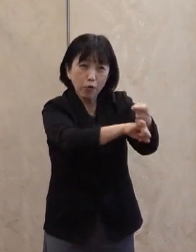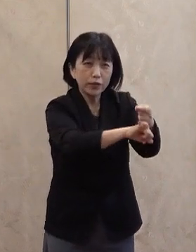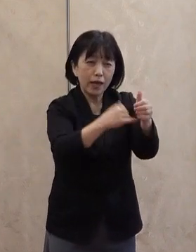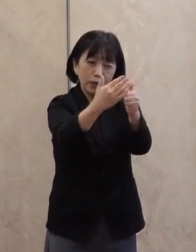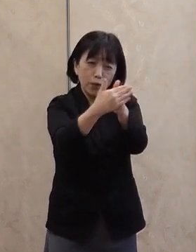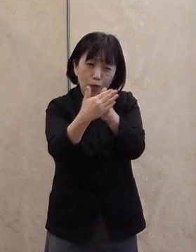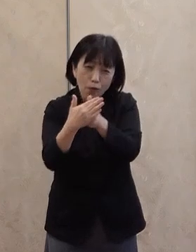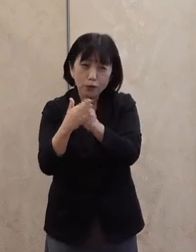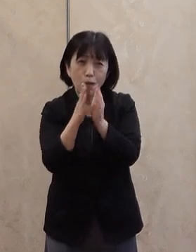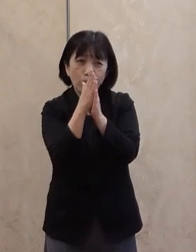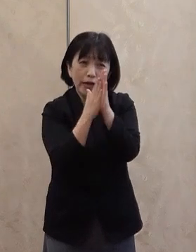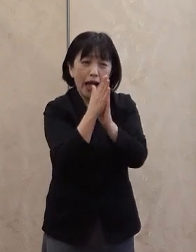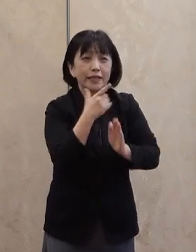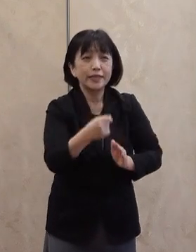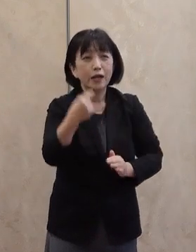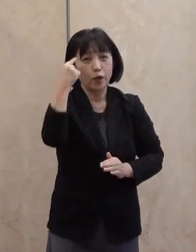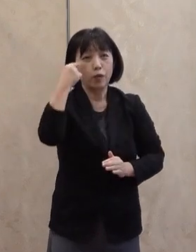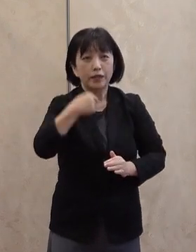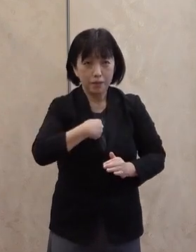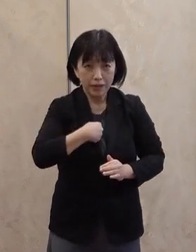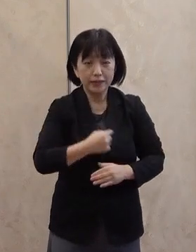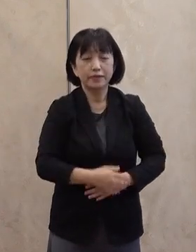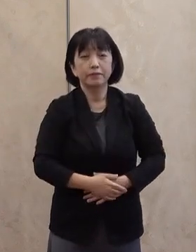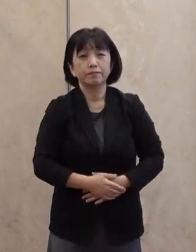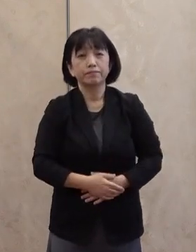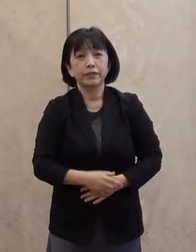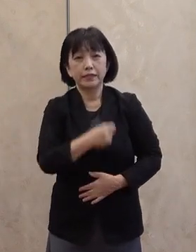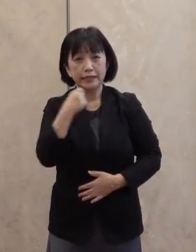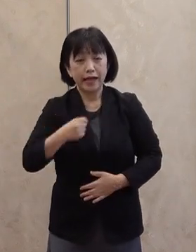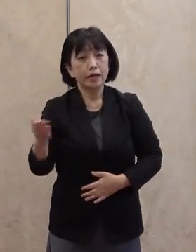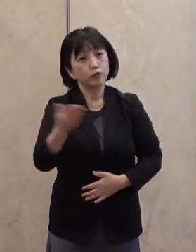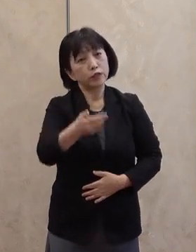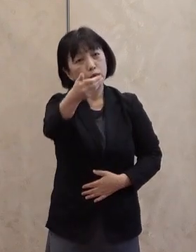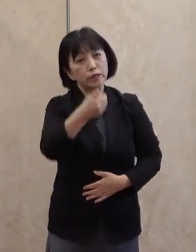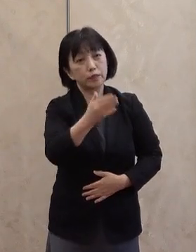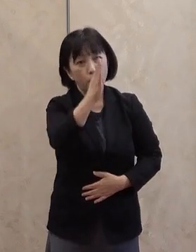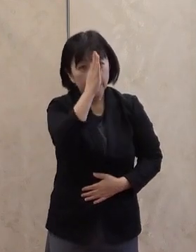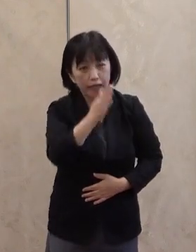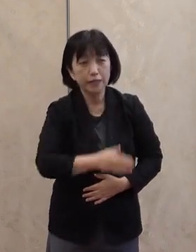いしたいというふうに思っています。 次の質問をお願いいたします。